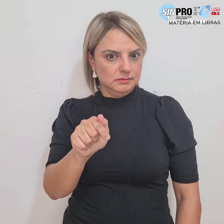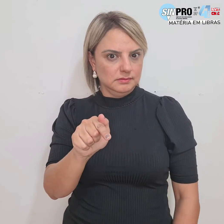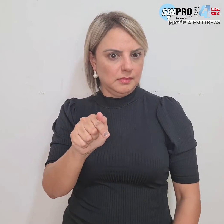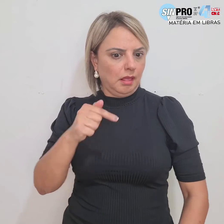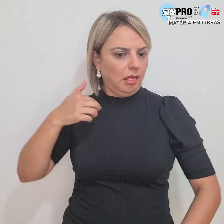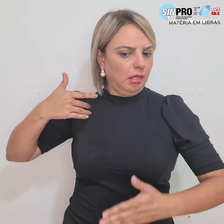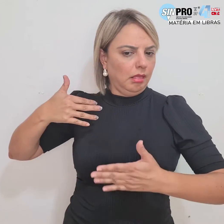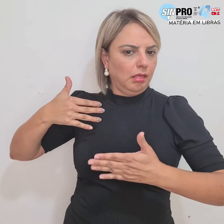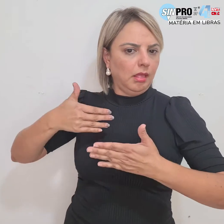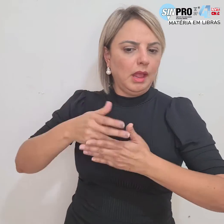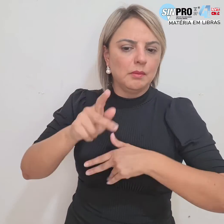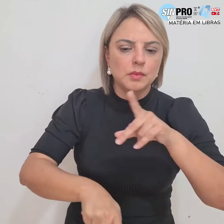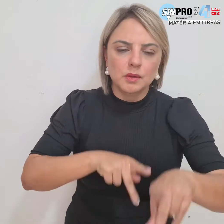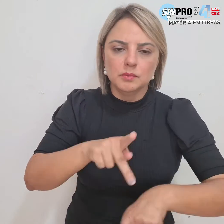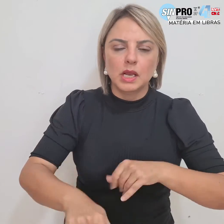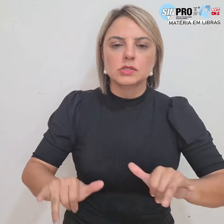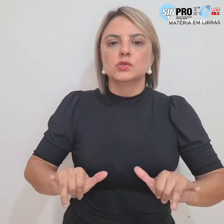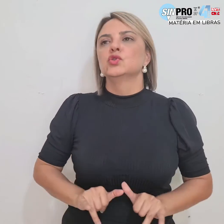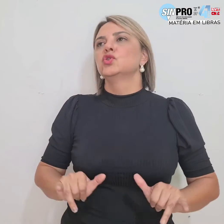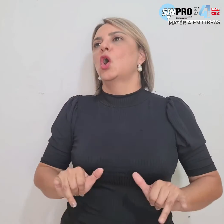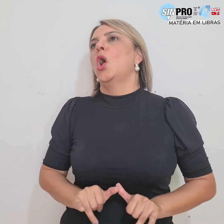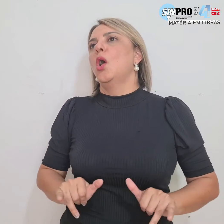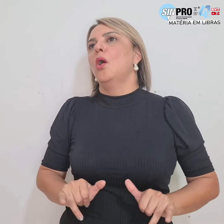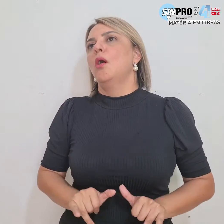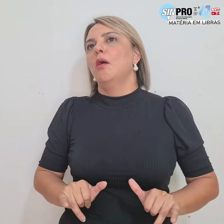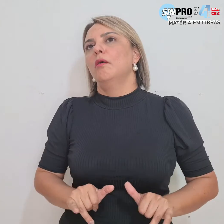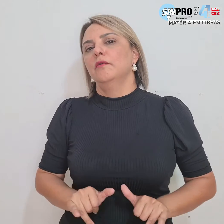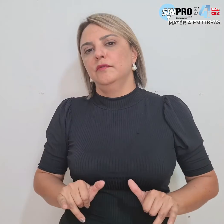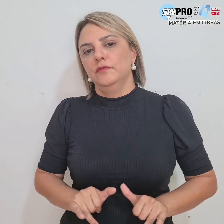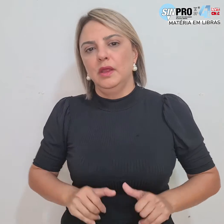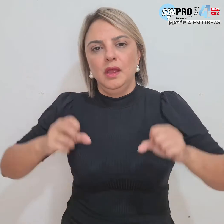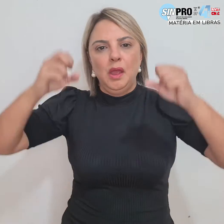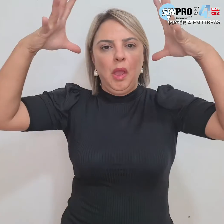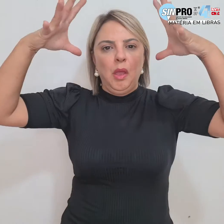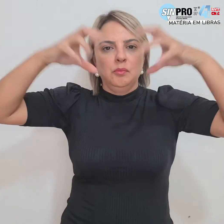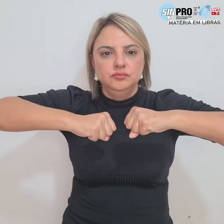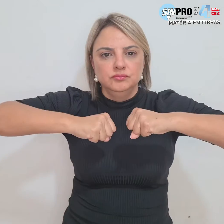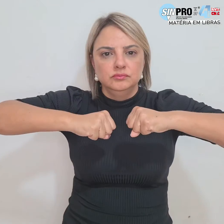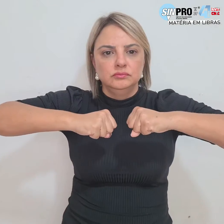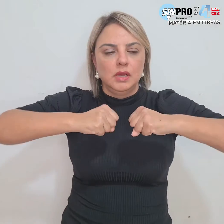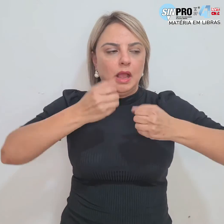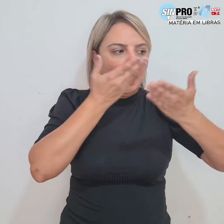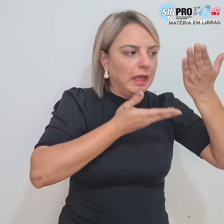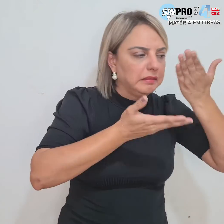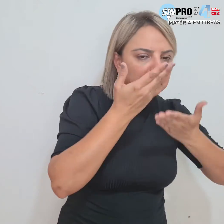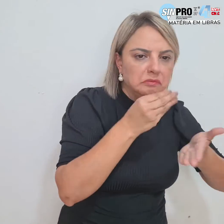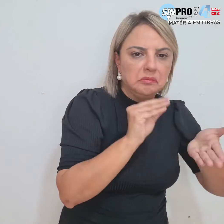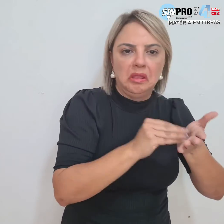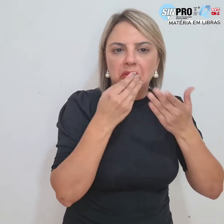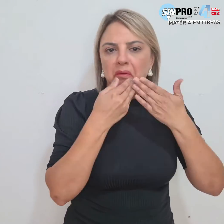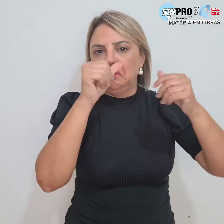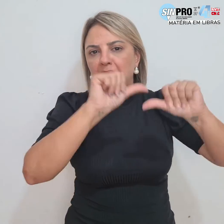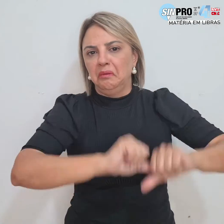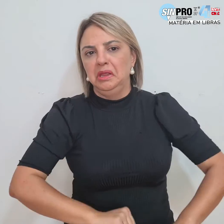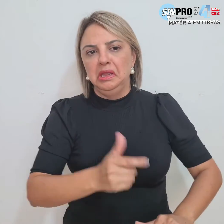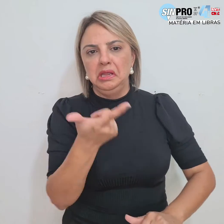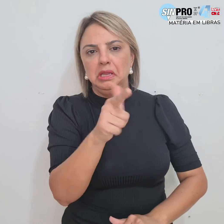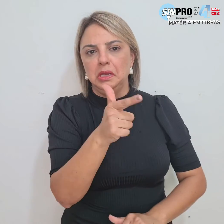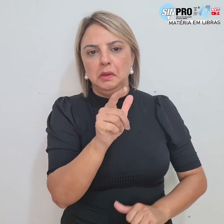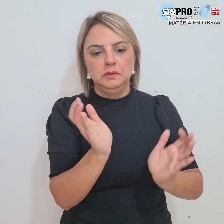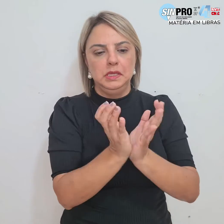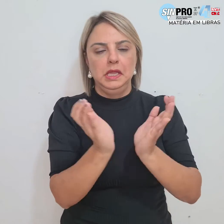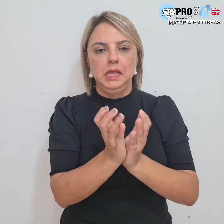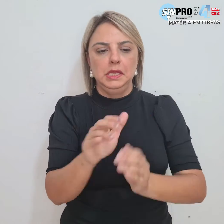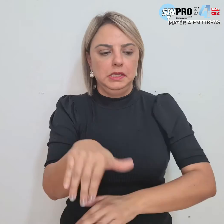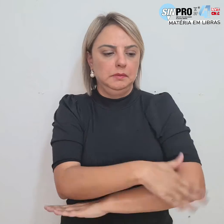2017. De lá pra cá, a população de Goiás passou a viver o martírio dos apagões, do atendimento precário e